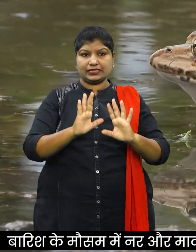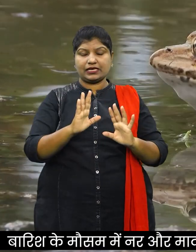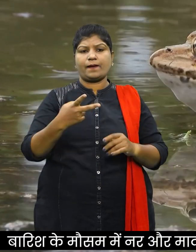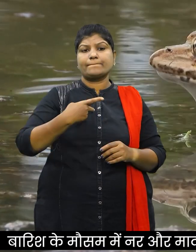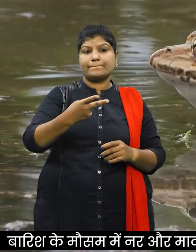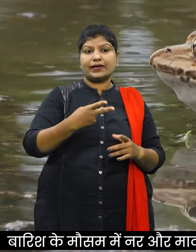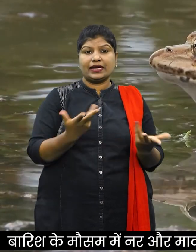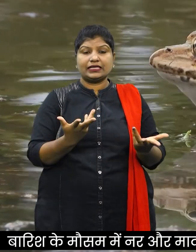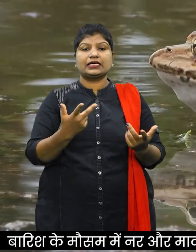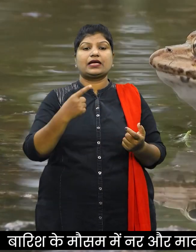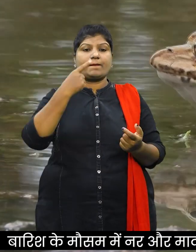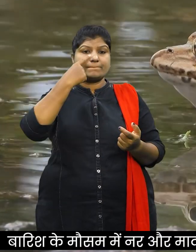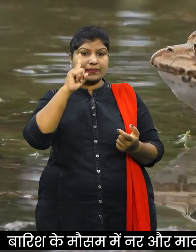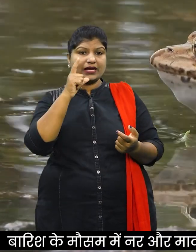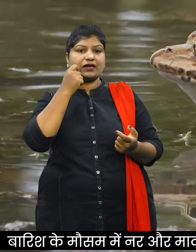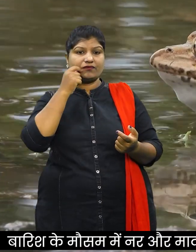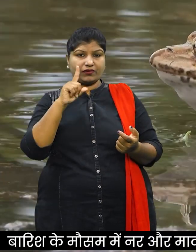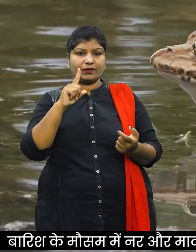बाह्य निषेचन होता है।